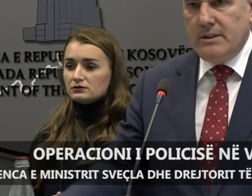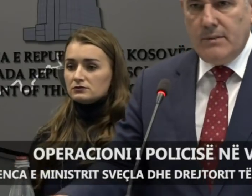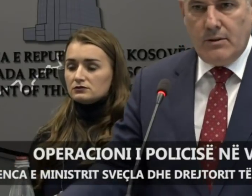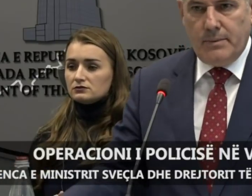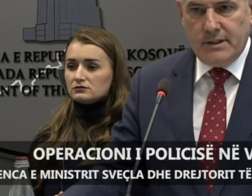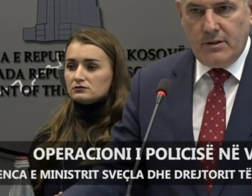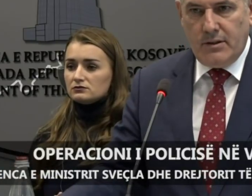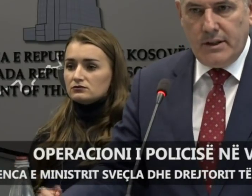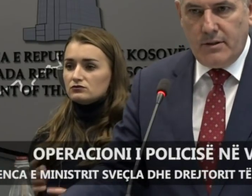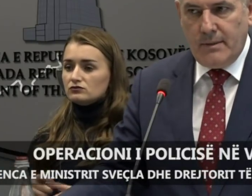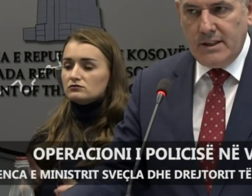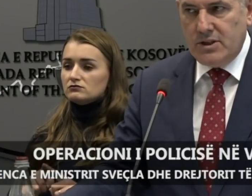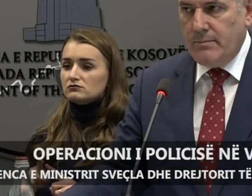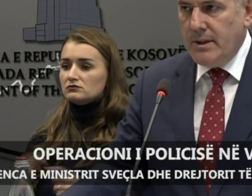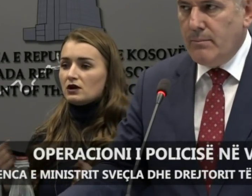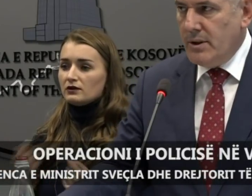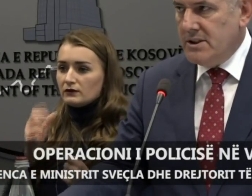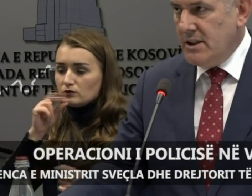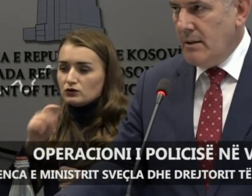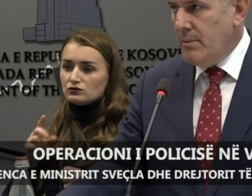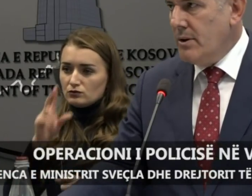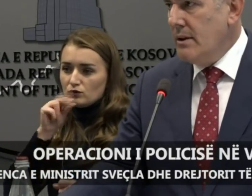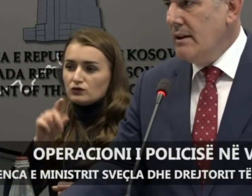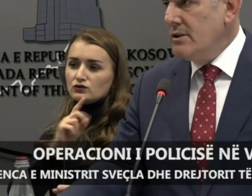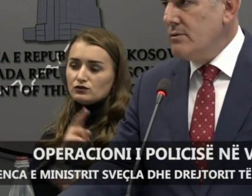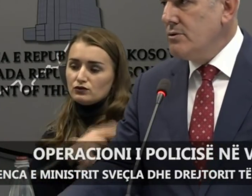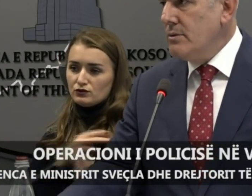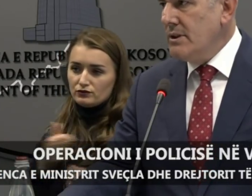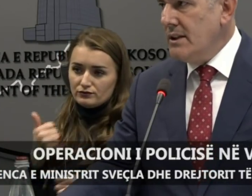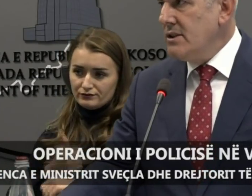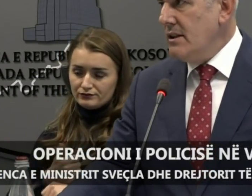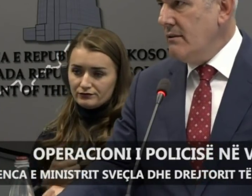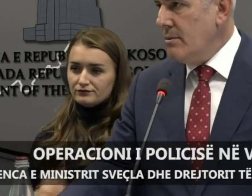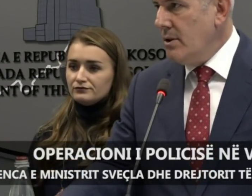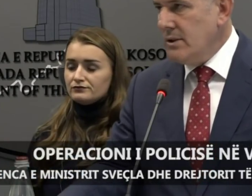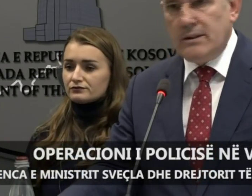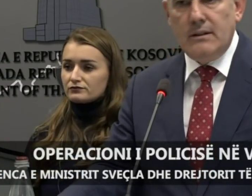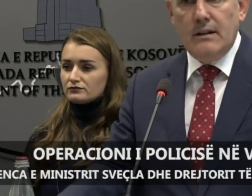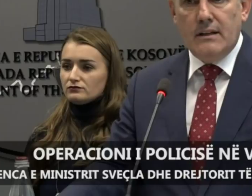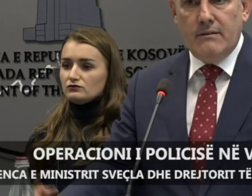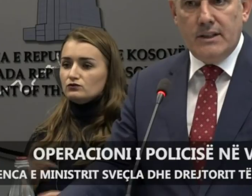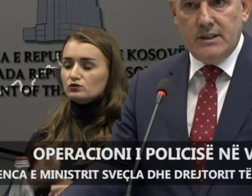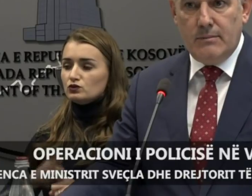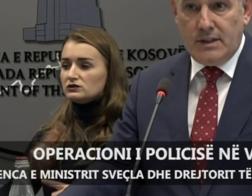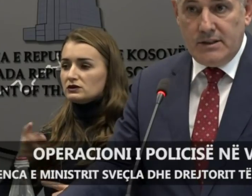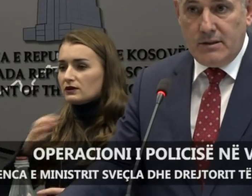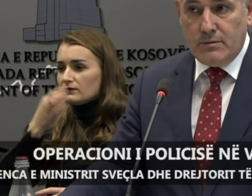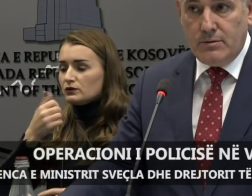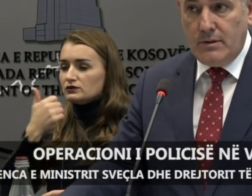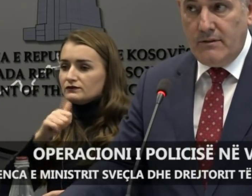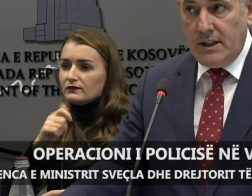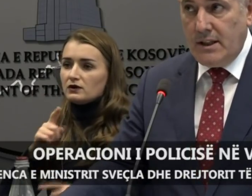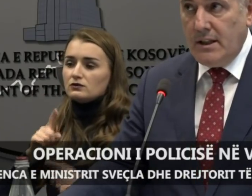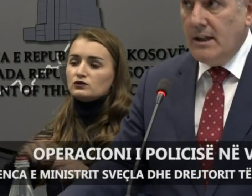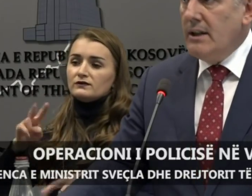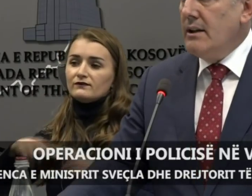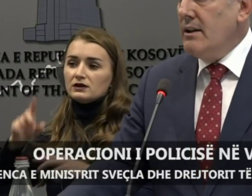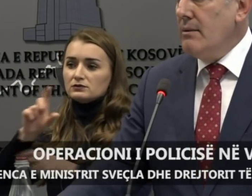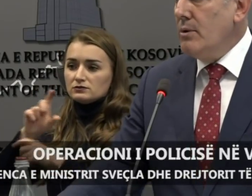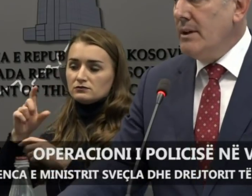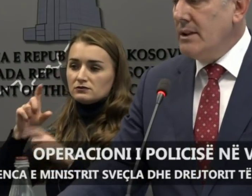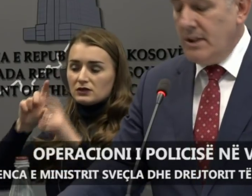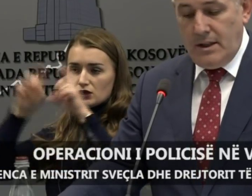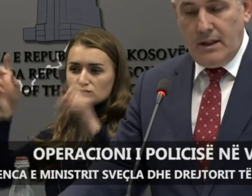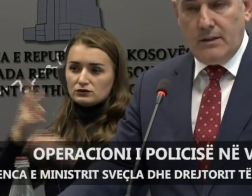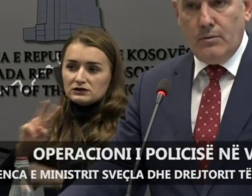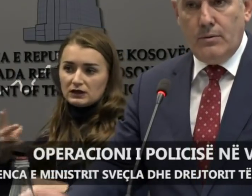këto vlerësimet operacionale normalisht që prinë policia, por shfrytëzohen edhe gjitha informatat dhe vlerësimet e institucioneve tjera dhe